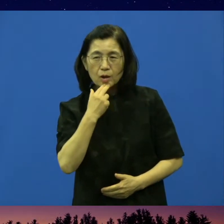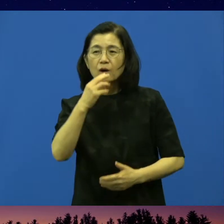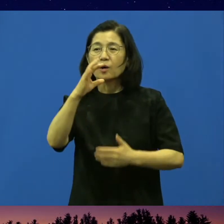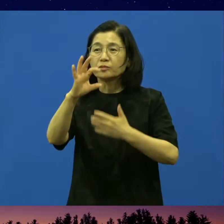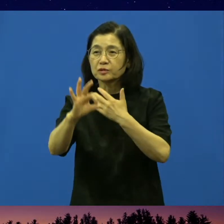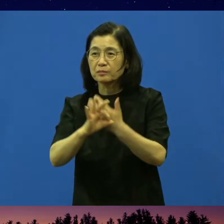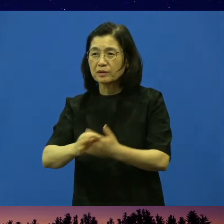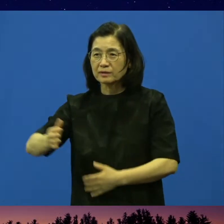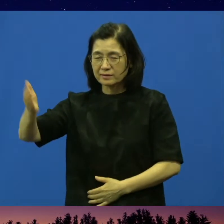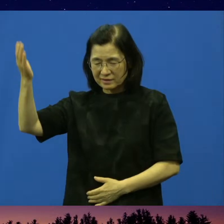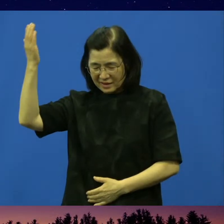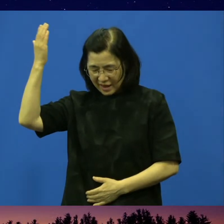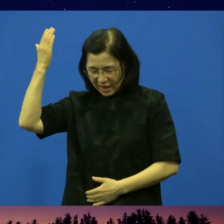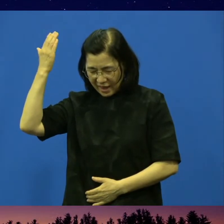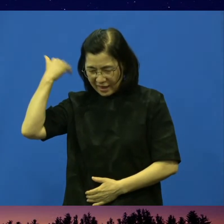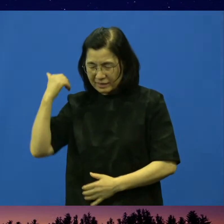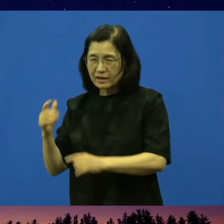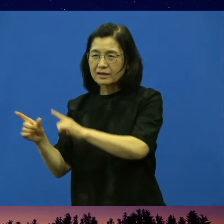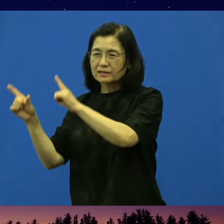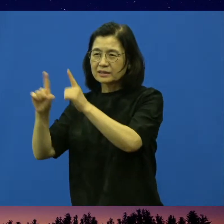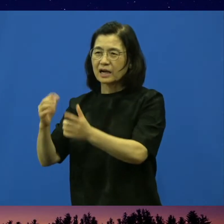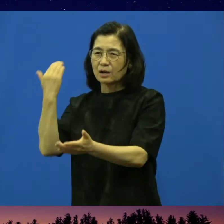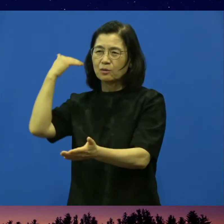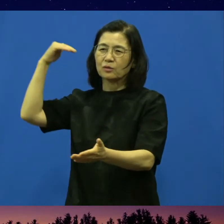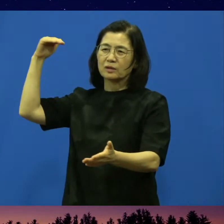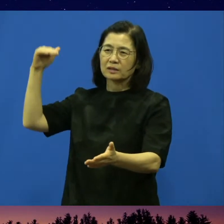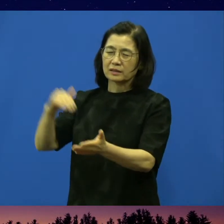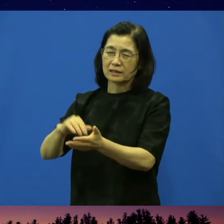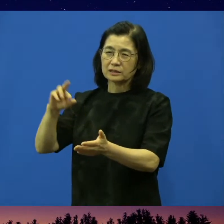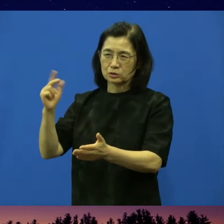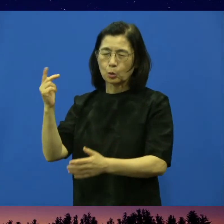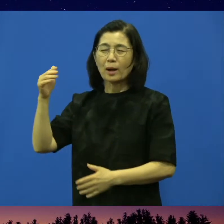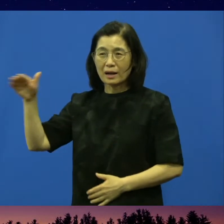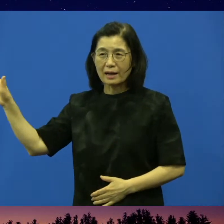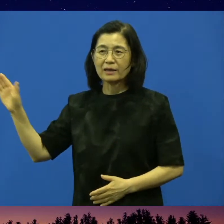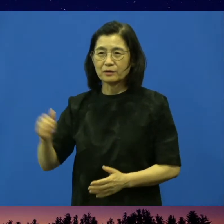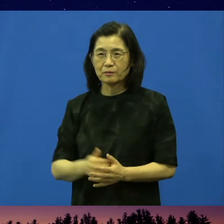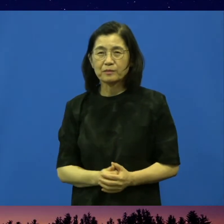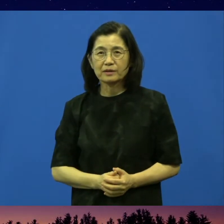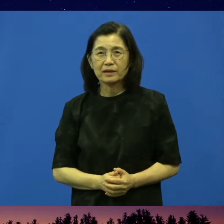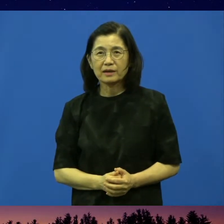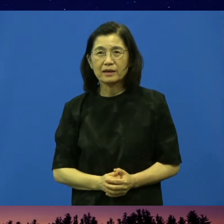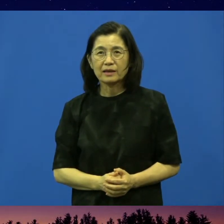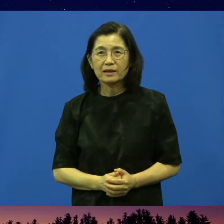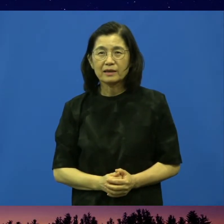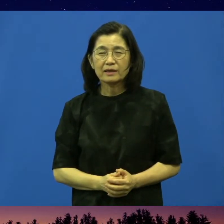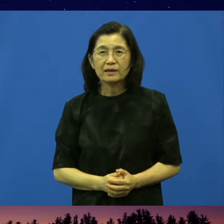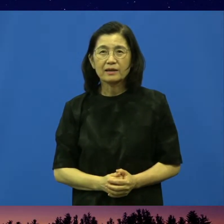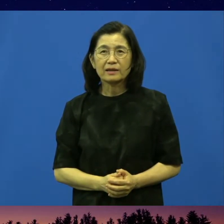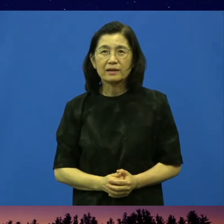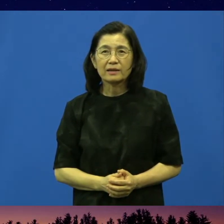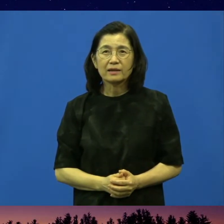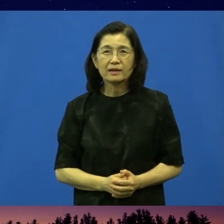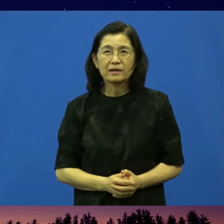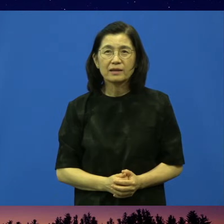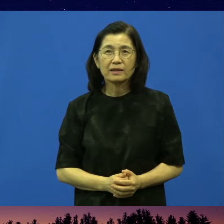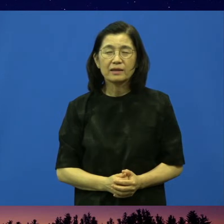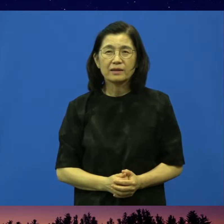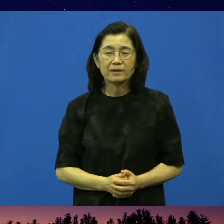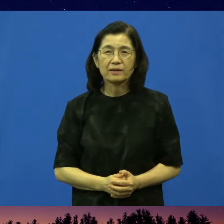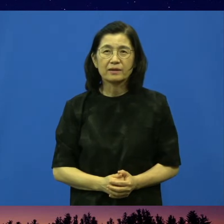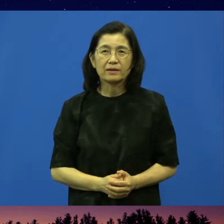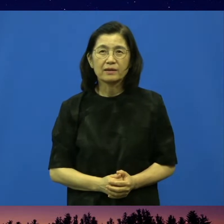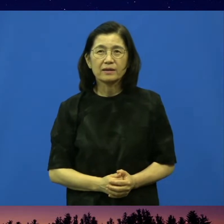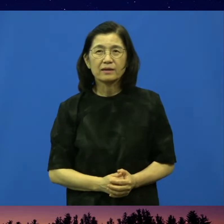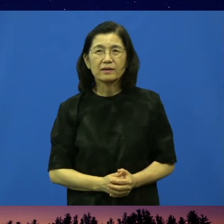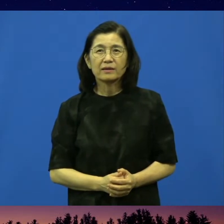광야 생활을 하는데 그 광야를 거쳐 가나안으로 가야 되잖아요. 그런데 광야에서 하나님이 안 보여. 그러면 애국으로 돌아갈 수밖에